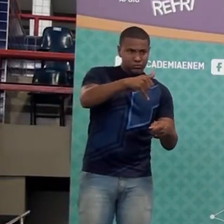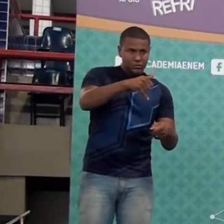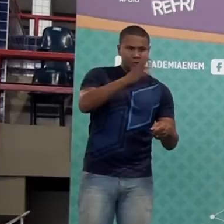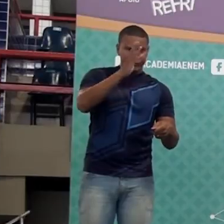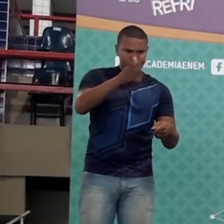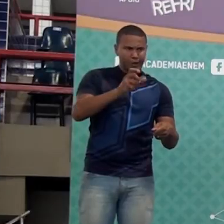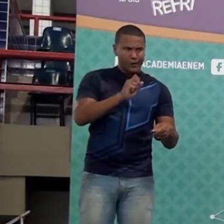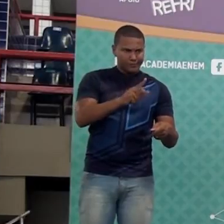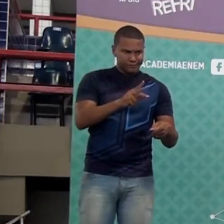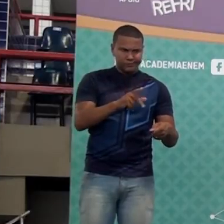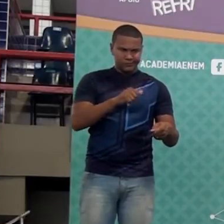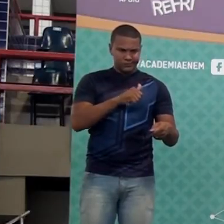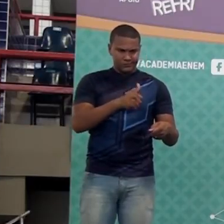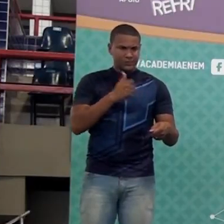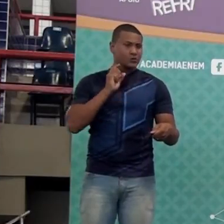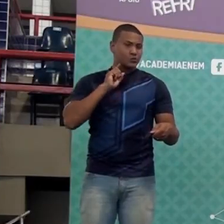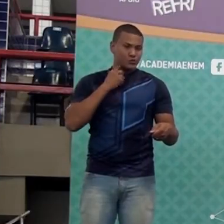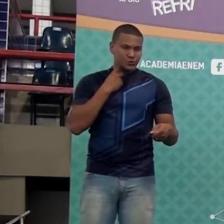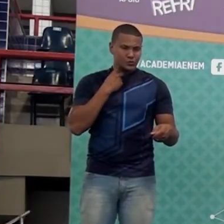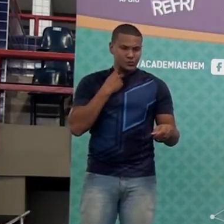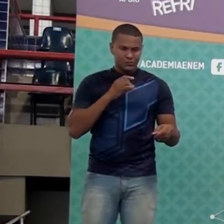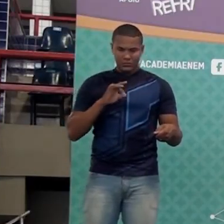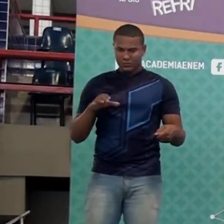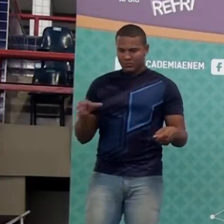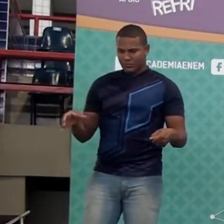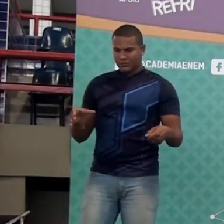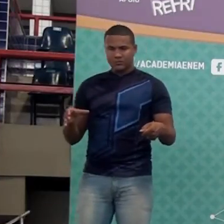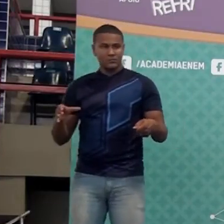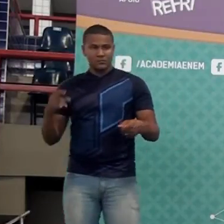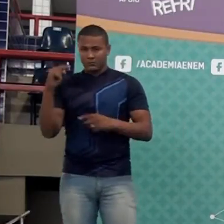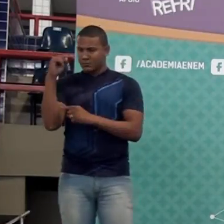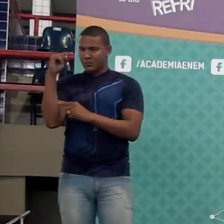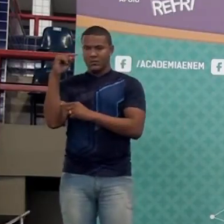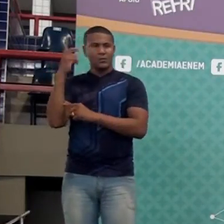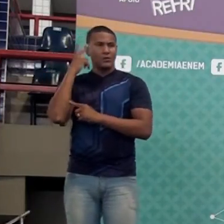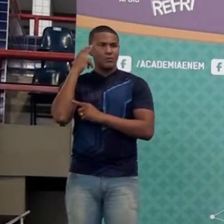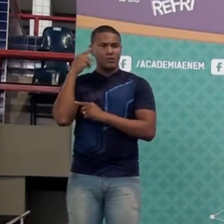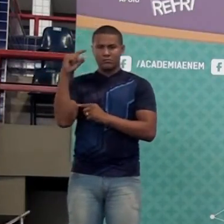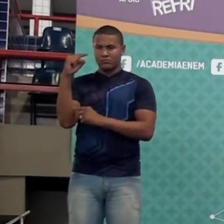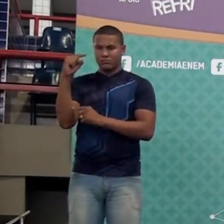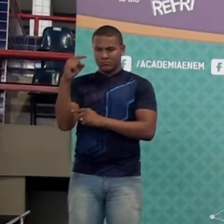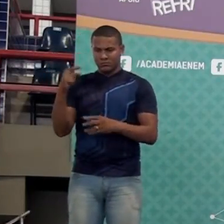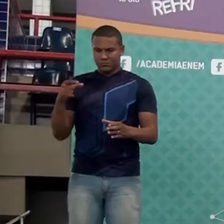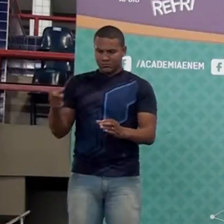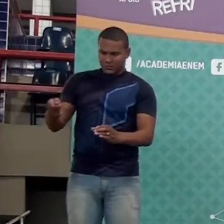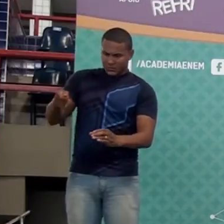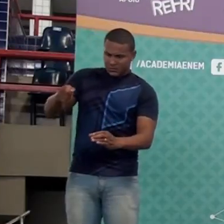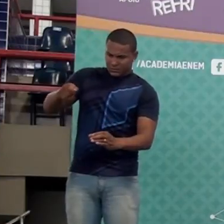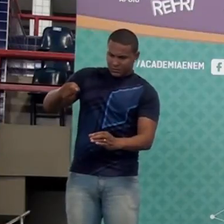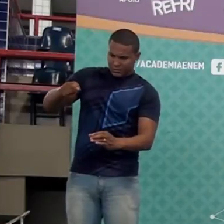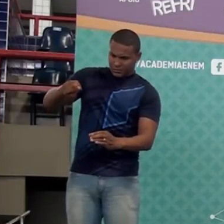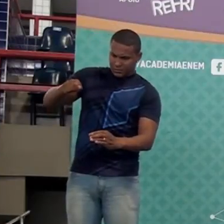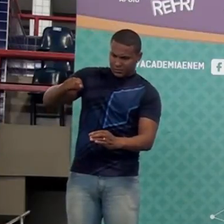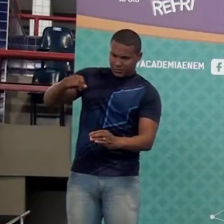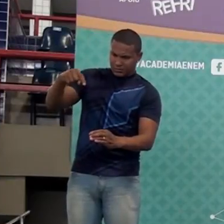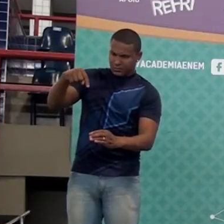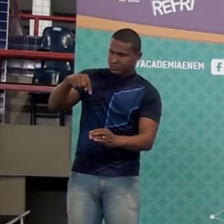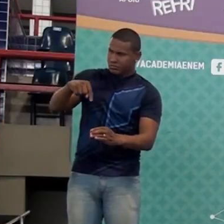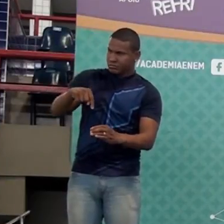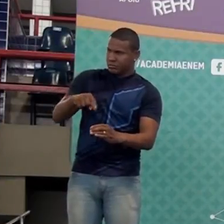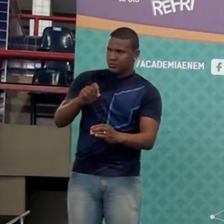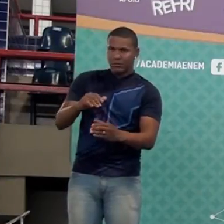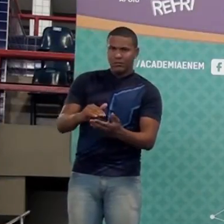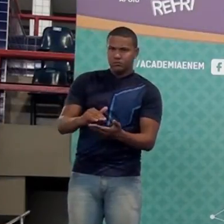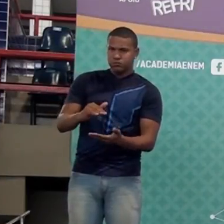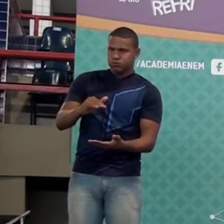guardar, recolher esse óleo em garrafas PET. Normalmente o pessoal faz isso. E a Coels tem um projeto que